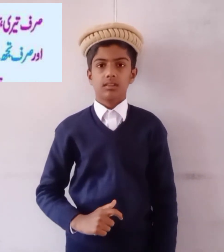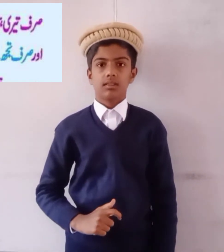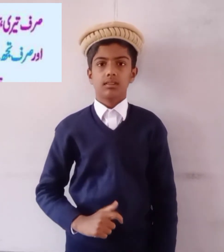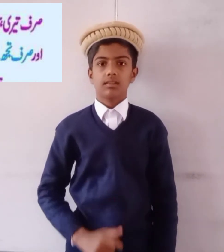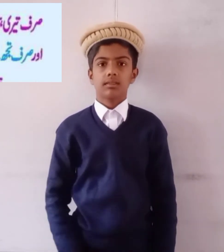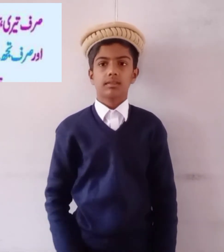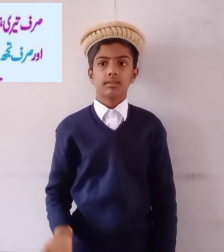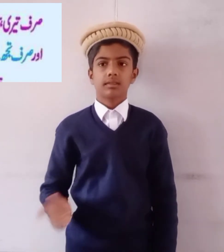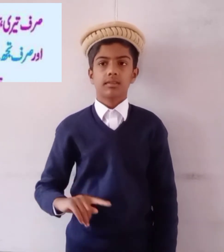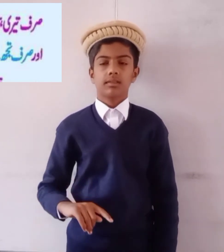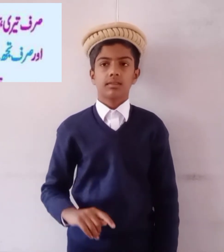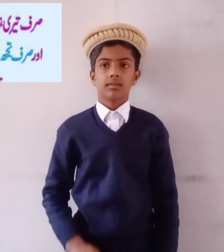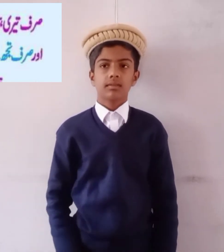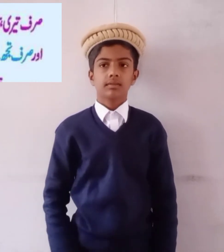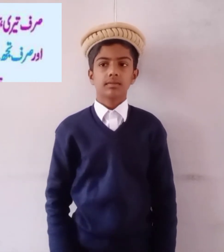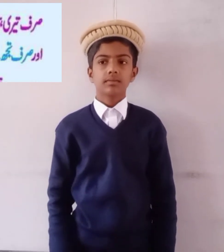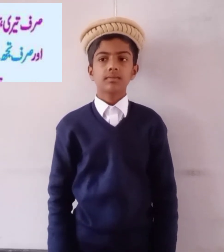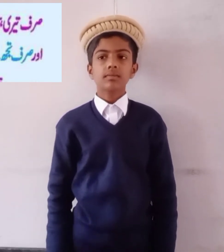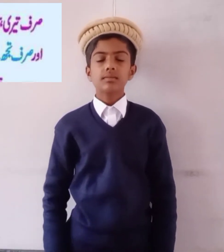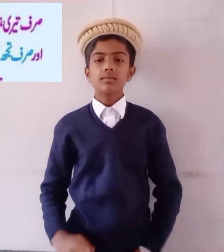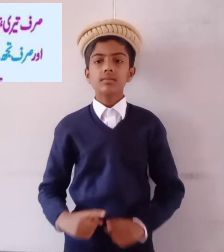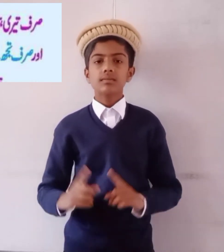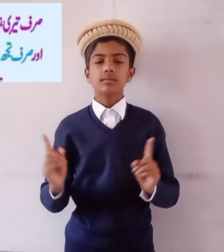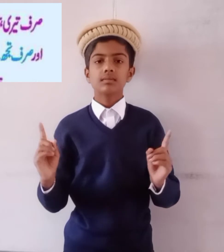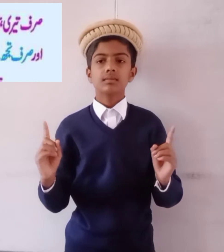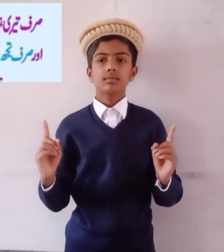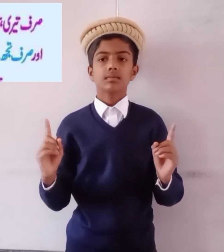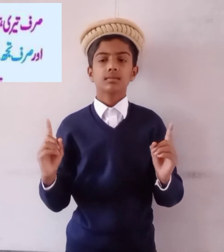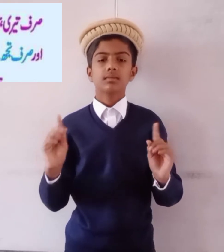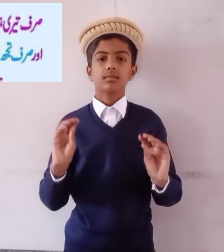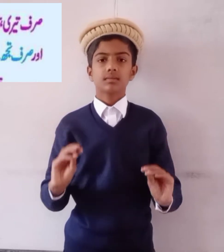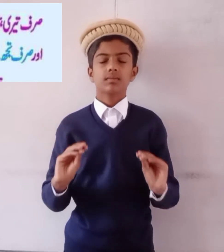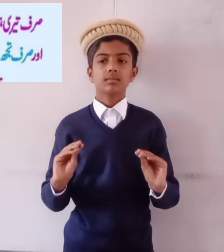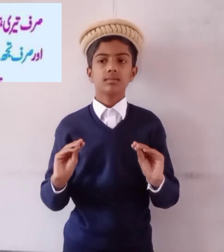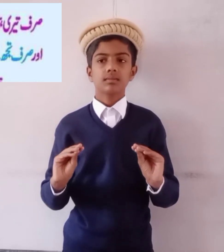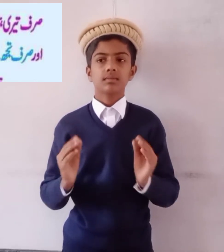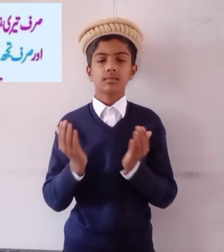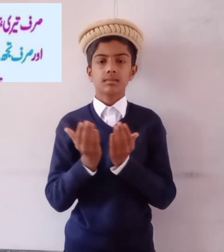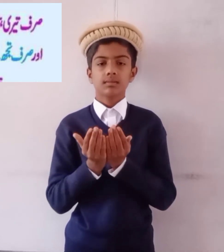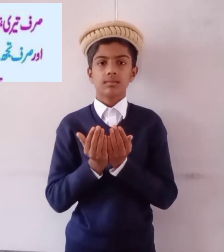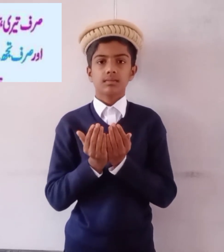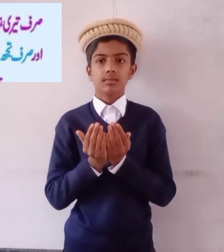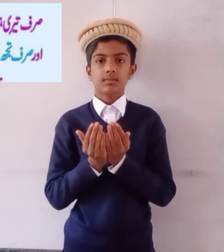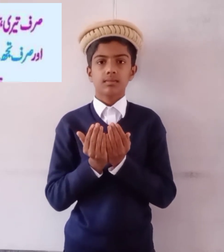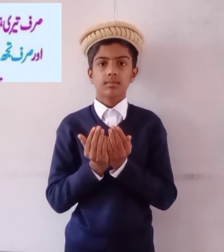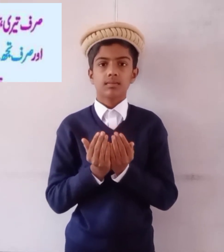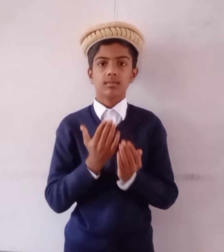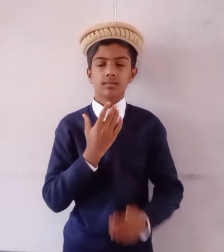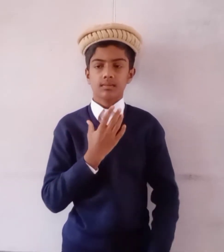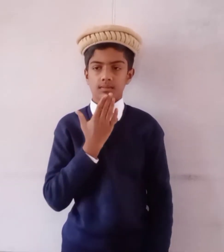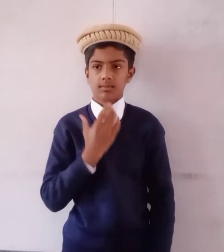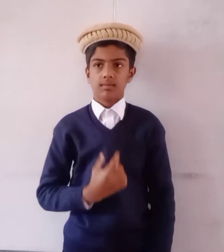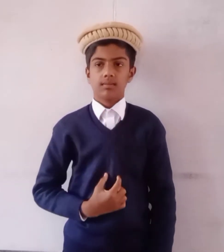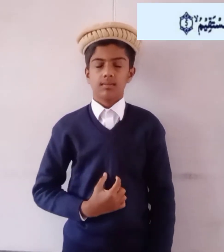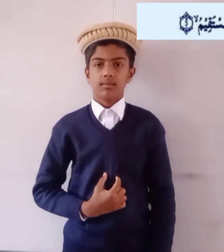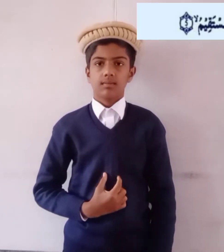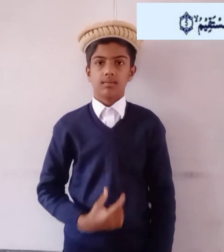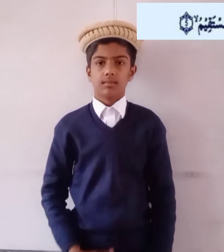تجھی سے مدد بانگتے ہیں اہ دین